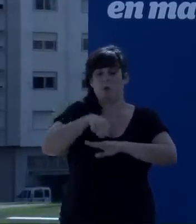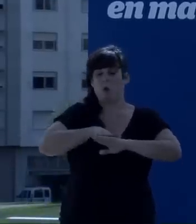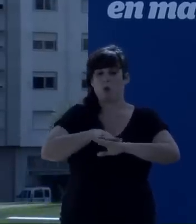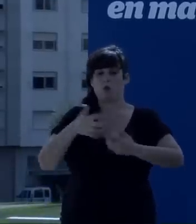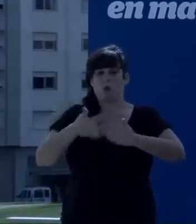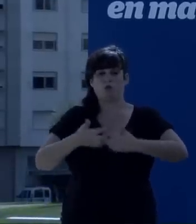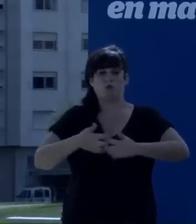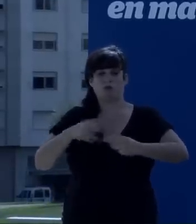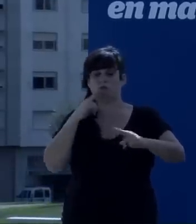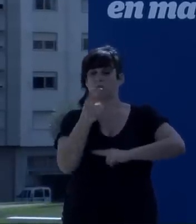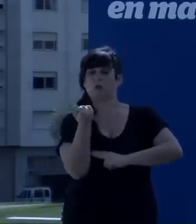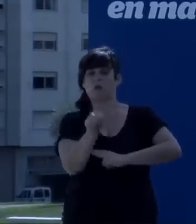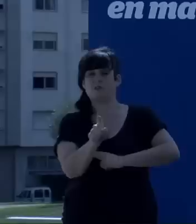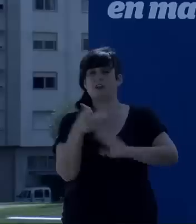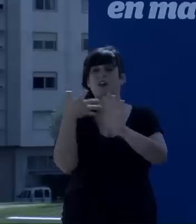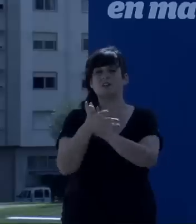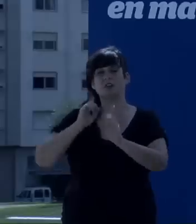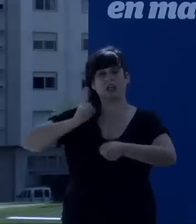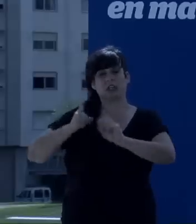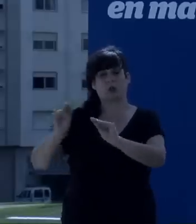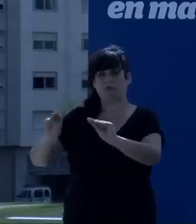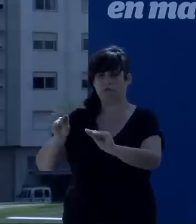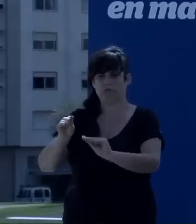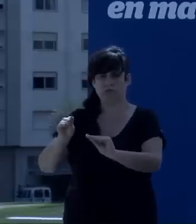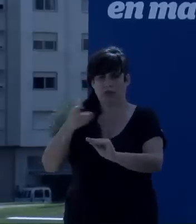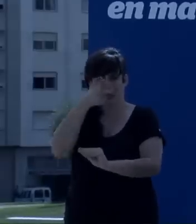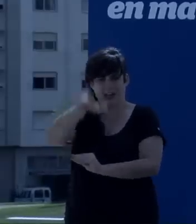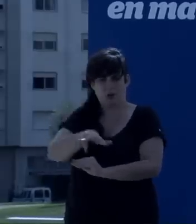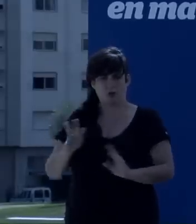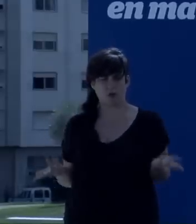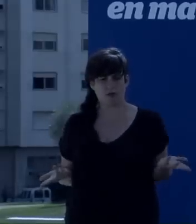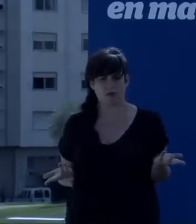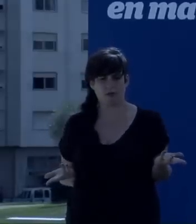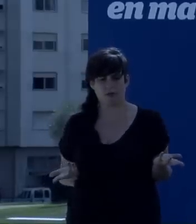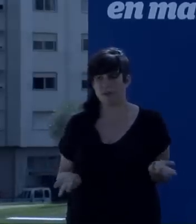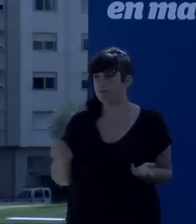Por tanto, está dicindo que están exercendo unha ditadura. E exerceron dende